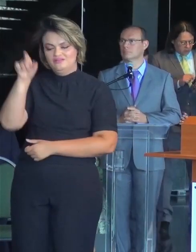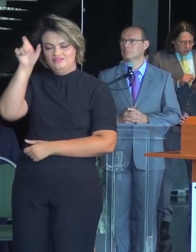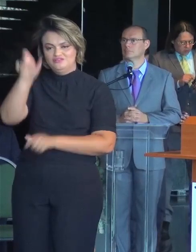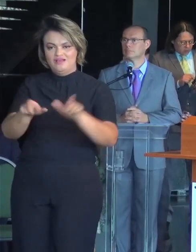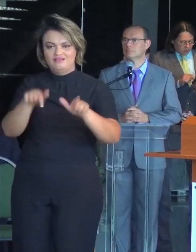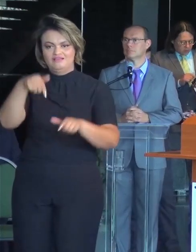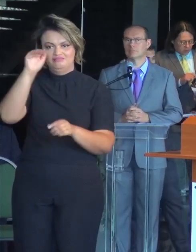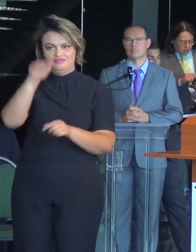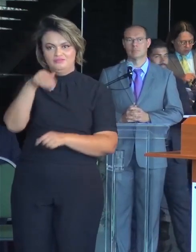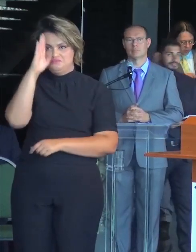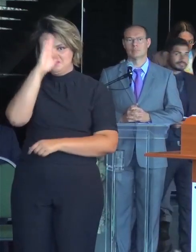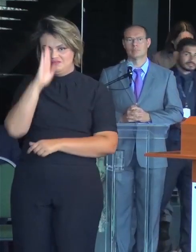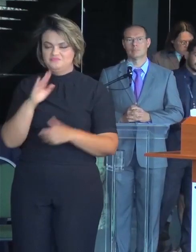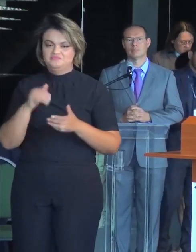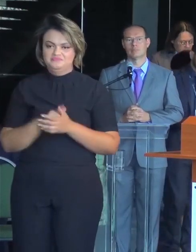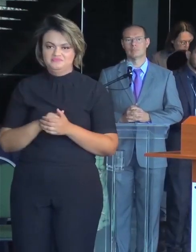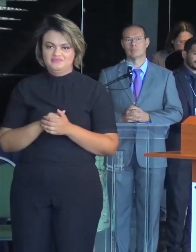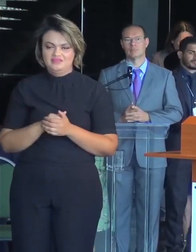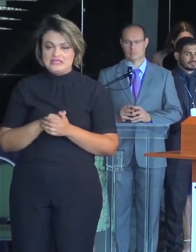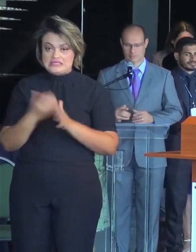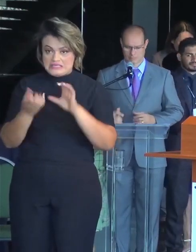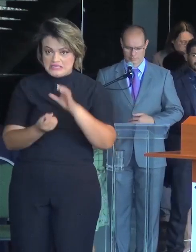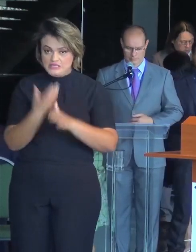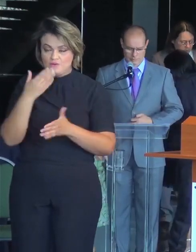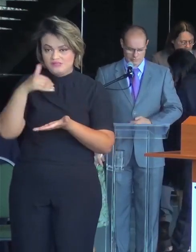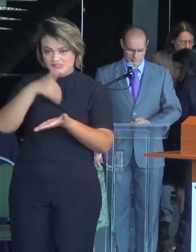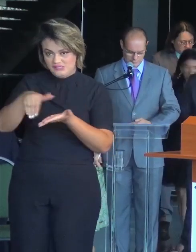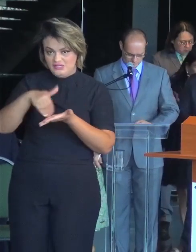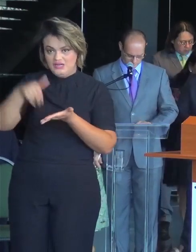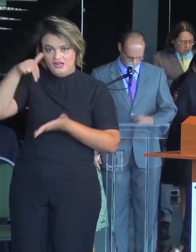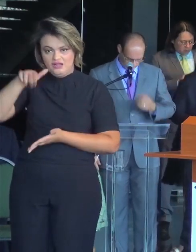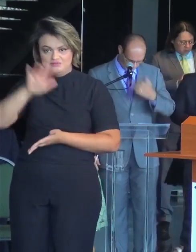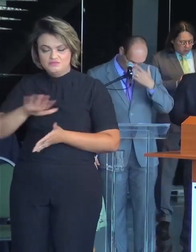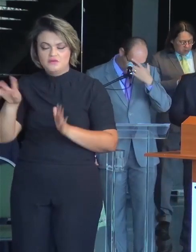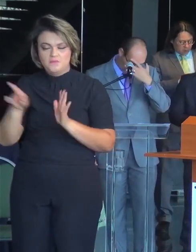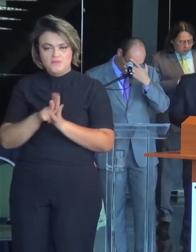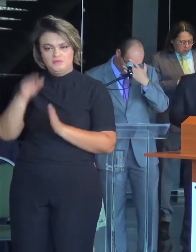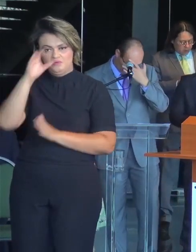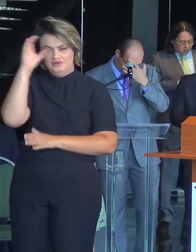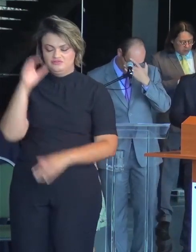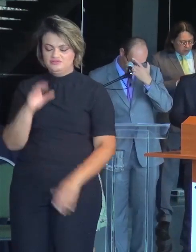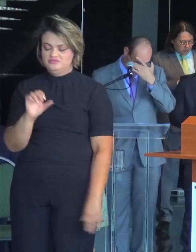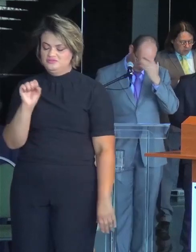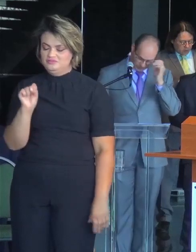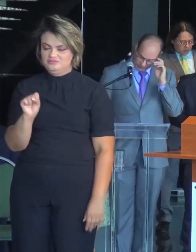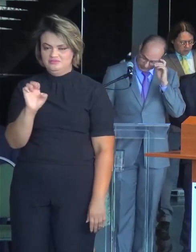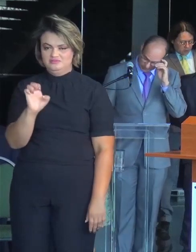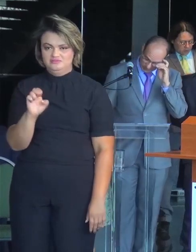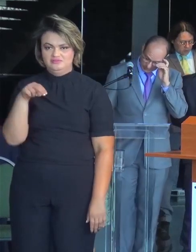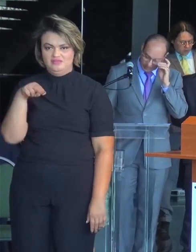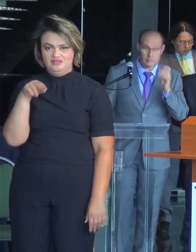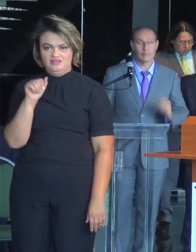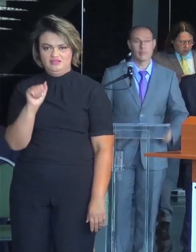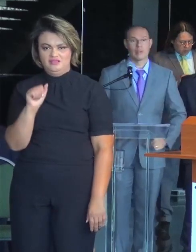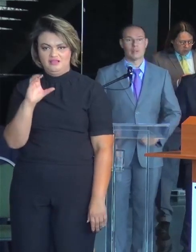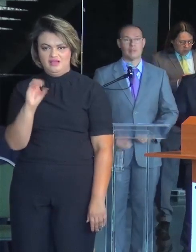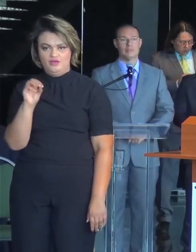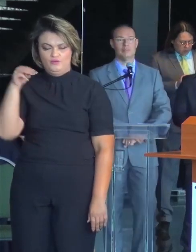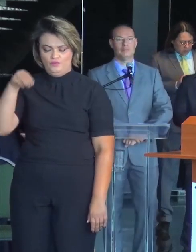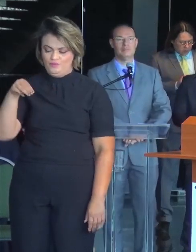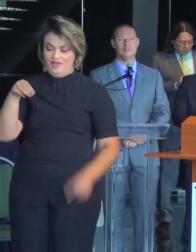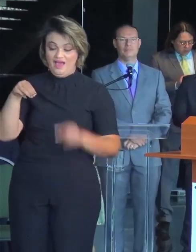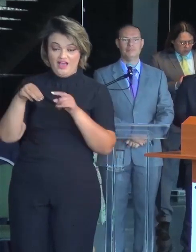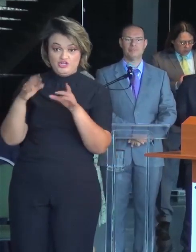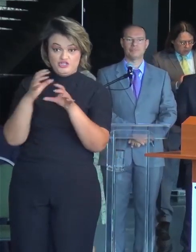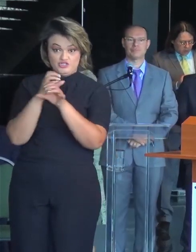país. A partir da criação da Secretaria Nacional do Consumidor, Senacom. Nesta semana, a